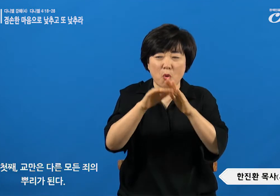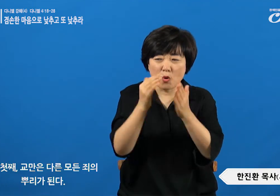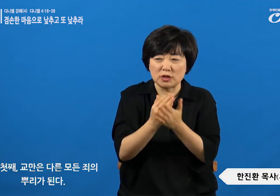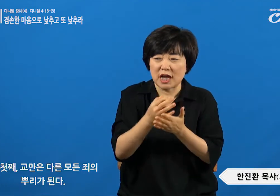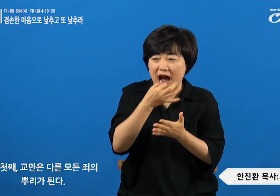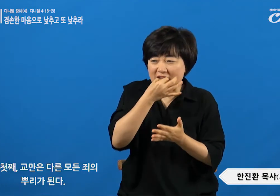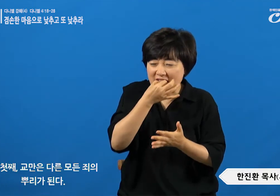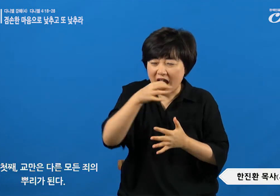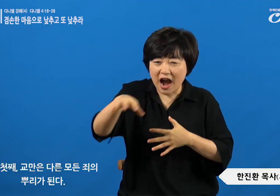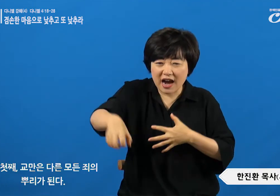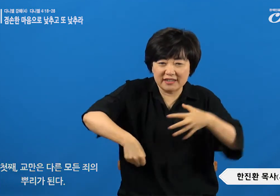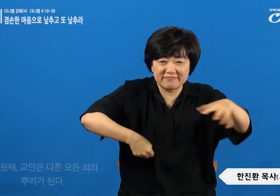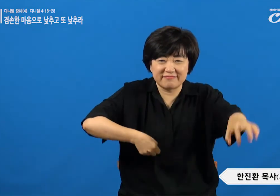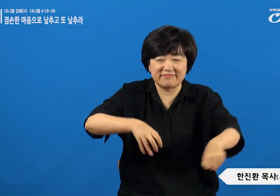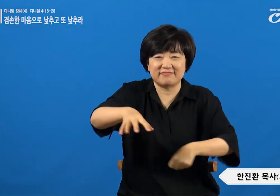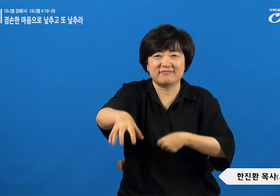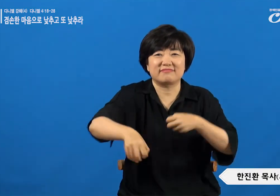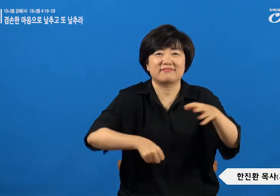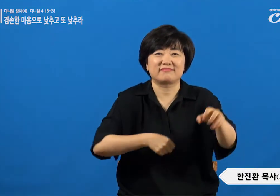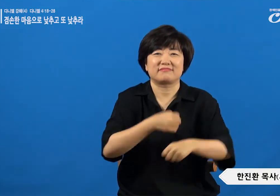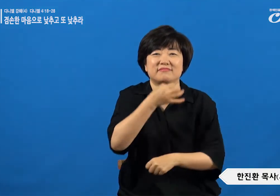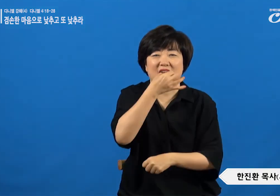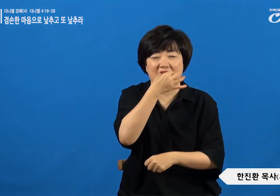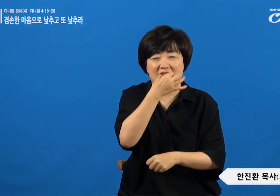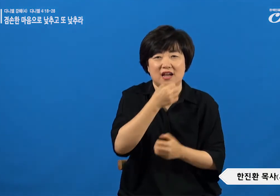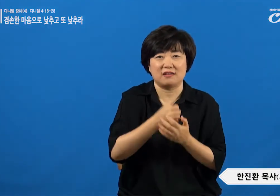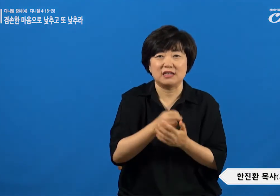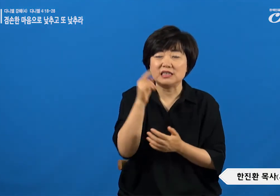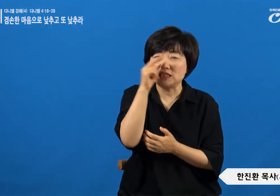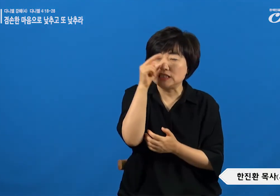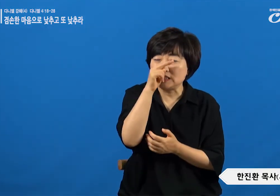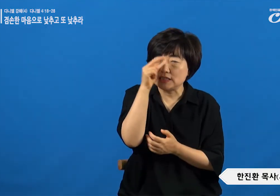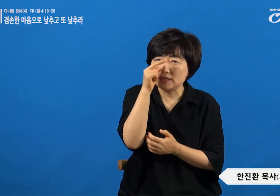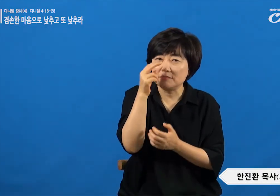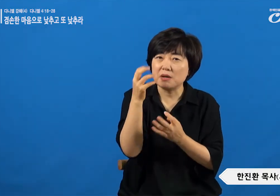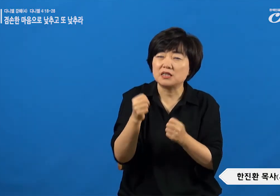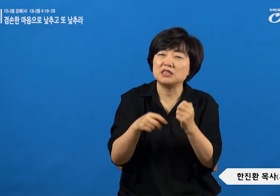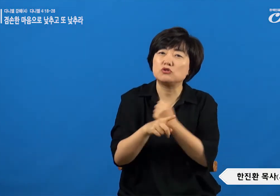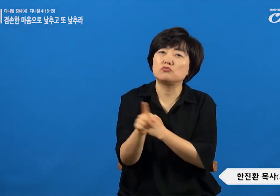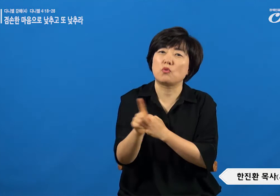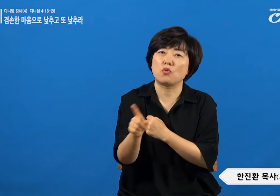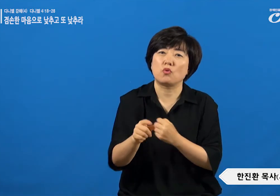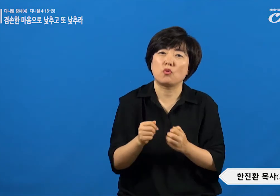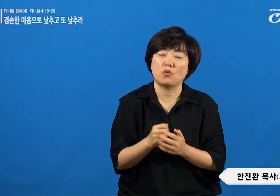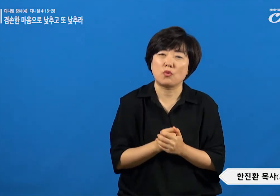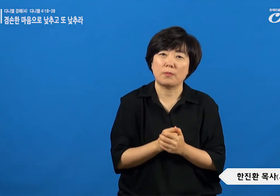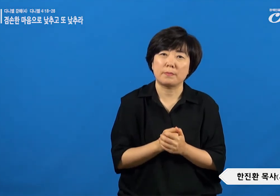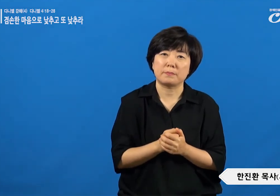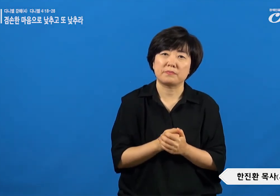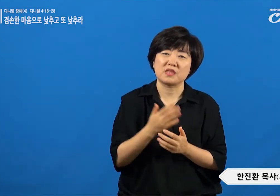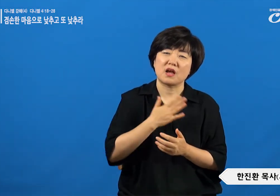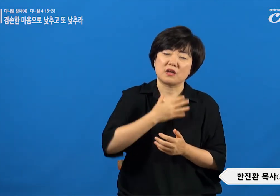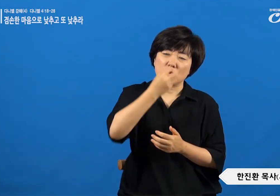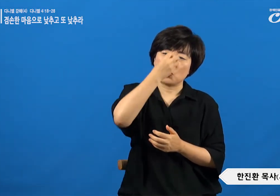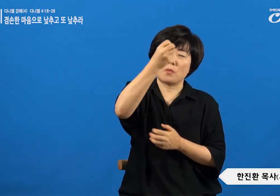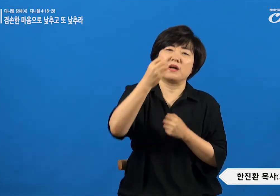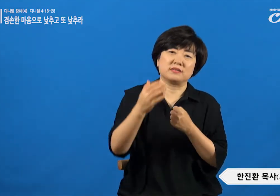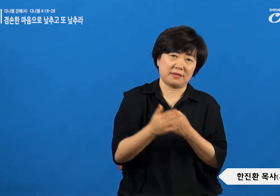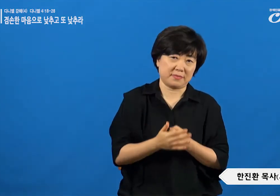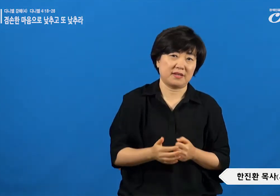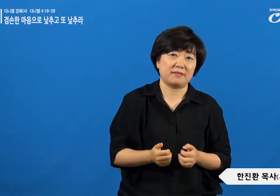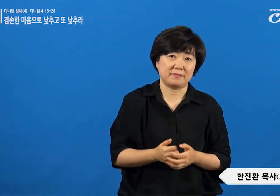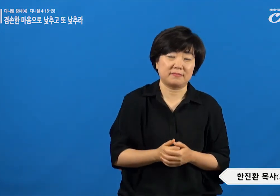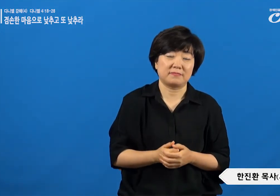온갖 욕심, 탐욕을 부리는 것이죠. 시기, 질투가 많은 사람은 왜 그렇습니까? 교만하기